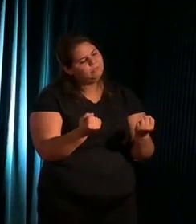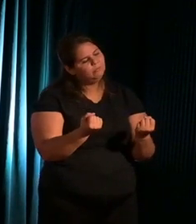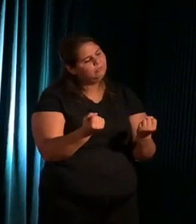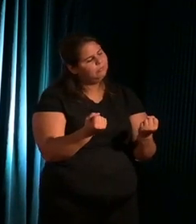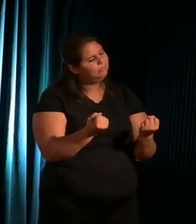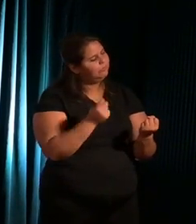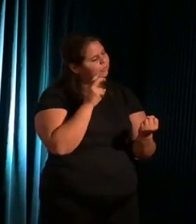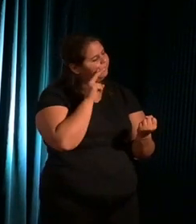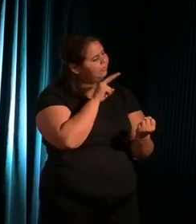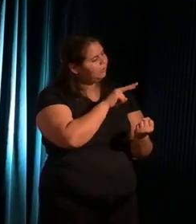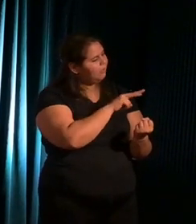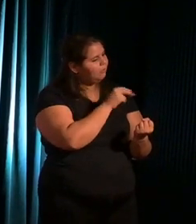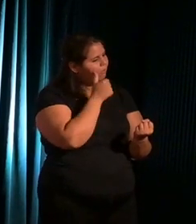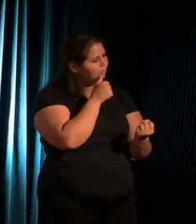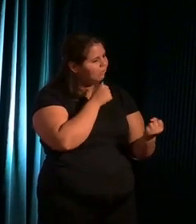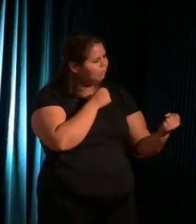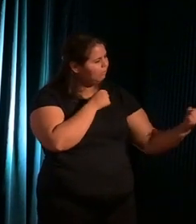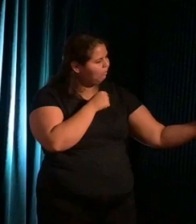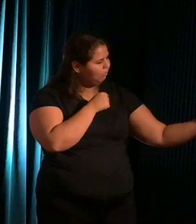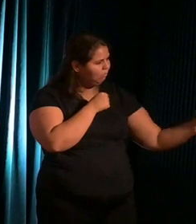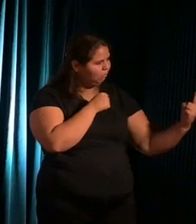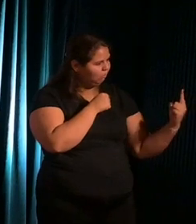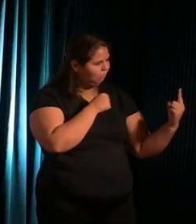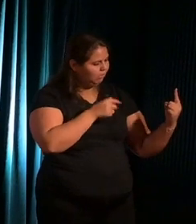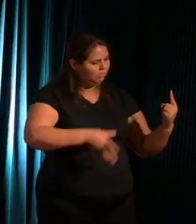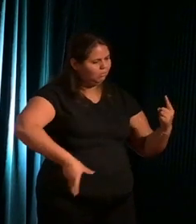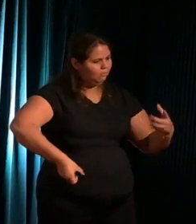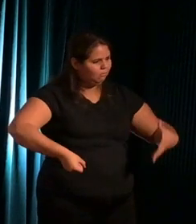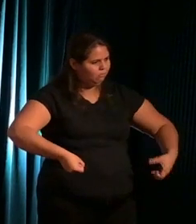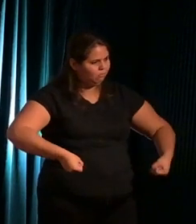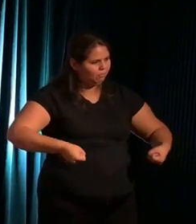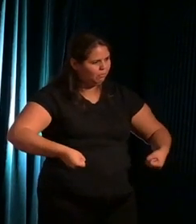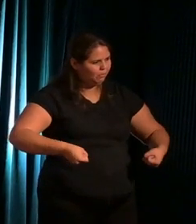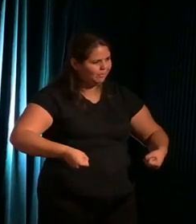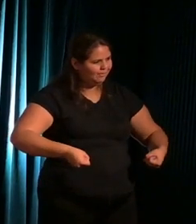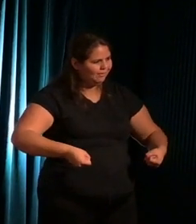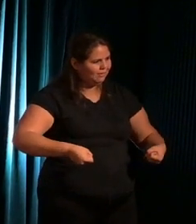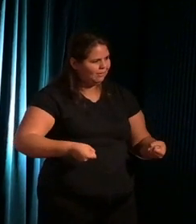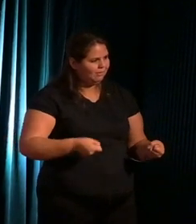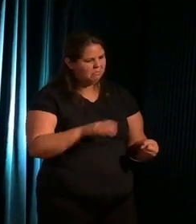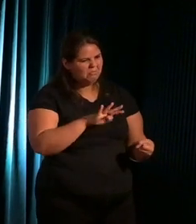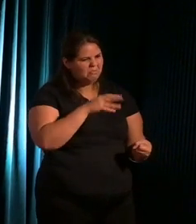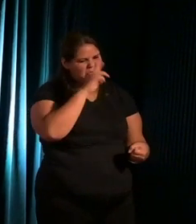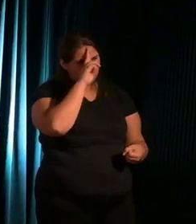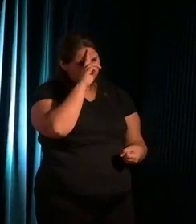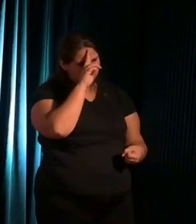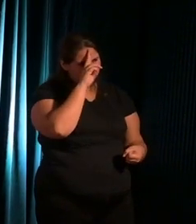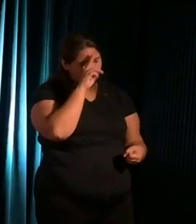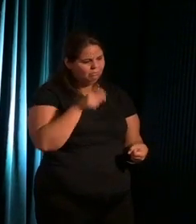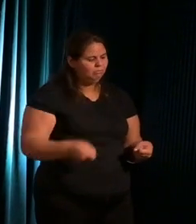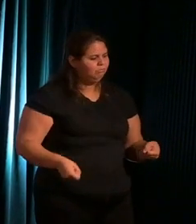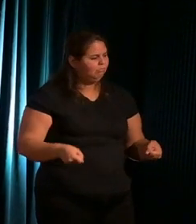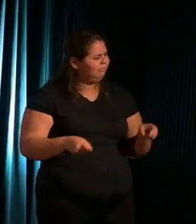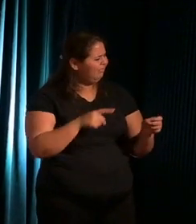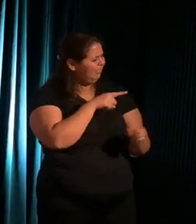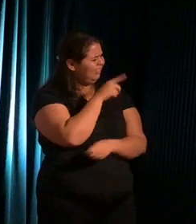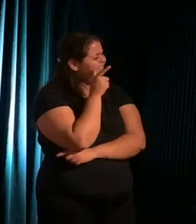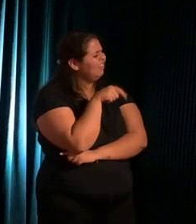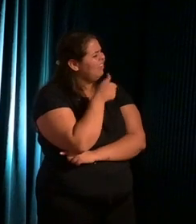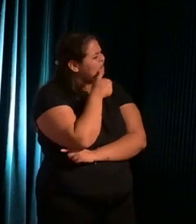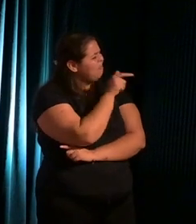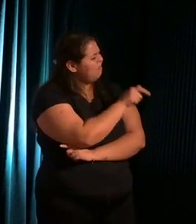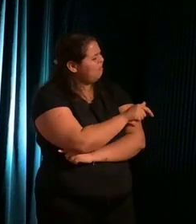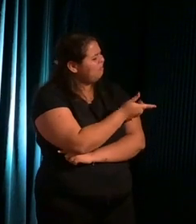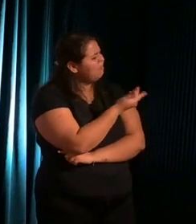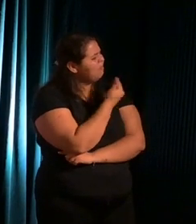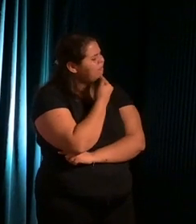chegar com duas bolsas nas mãos, era meio-dia, e eu digo, mas quem é essa